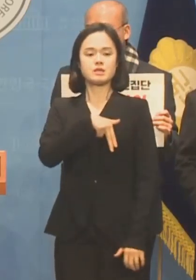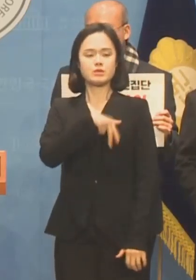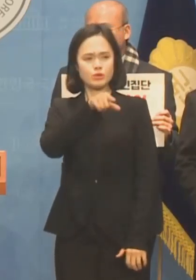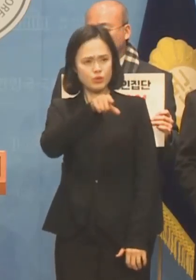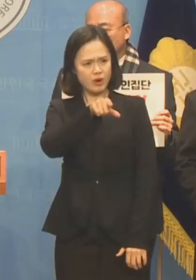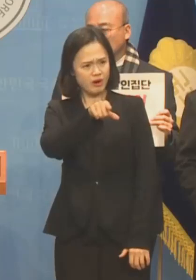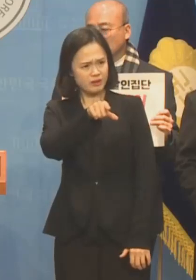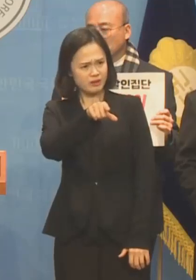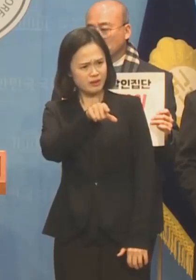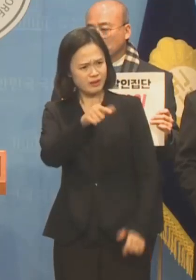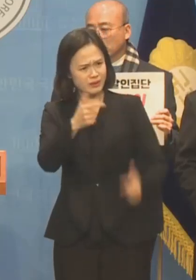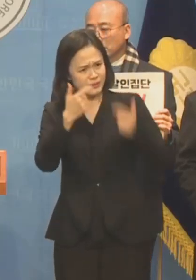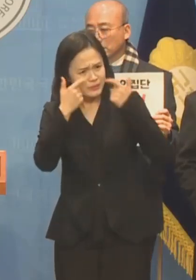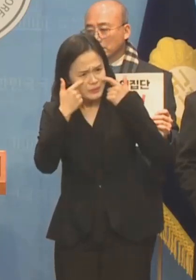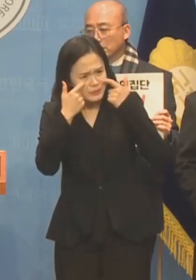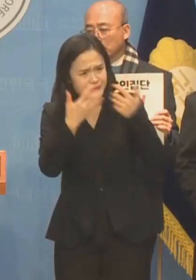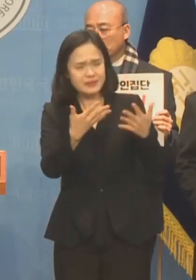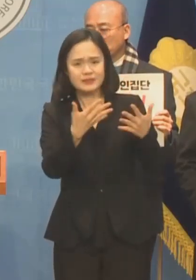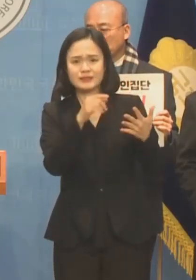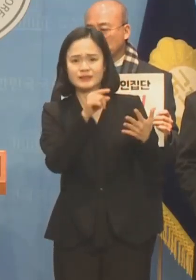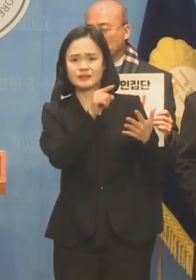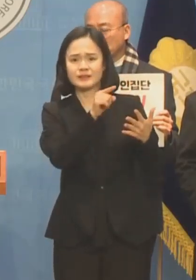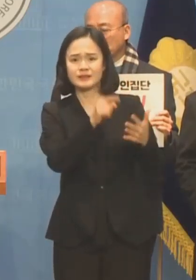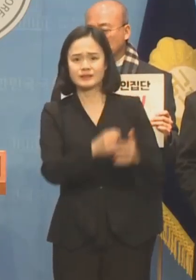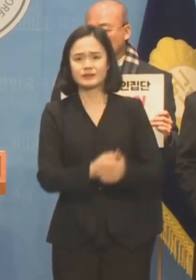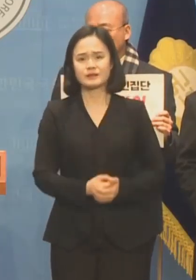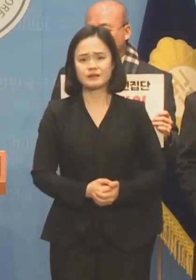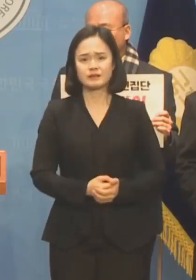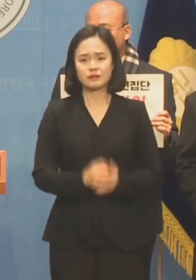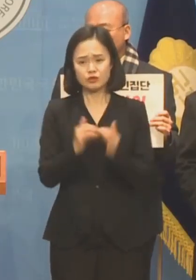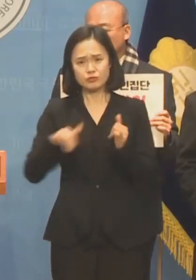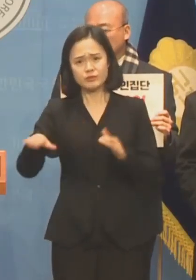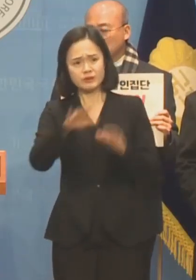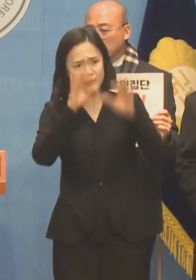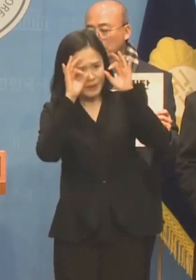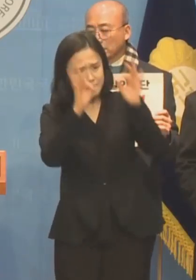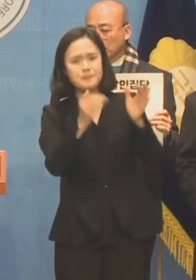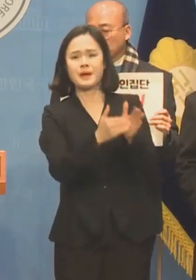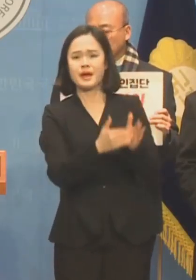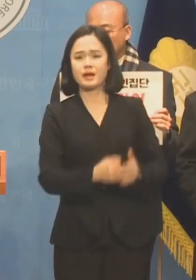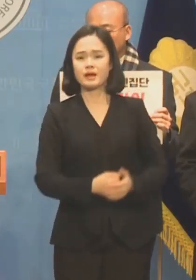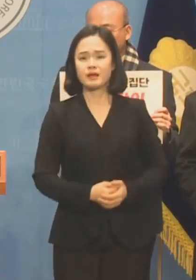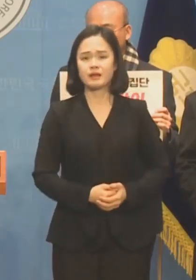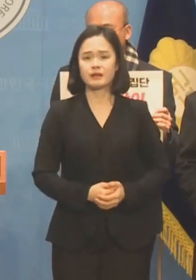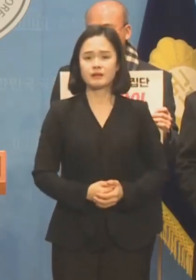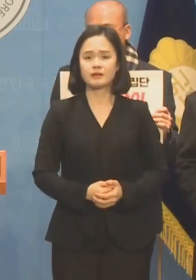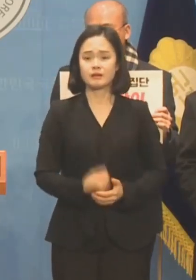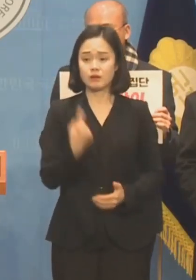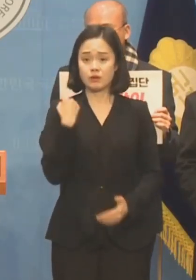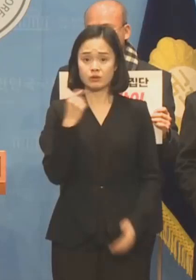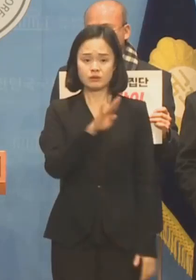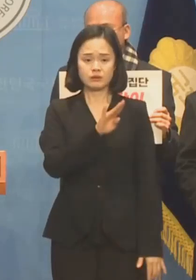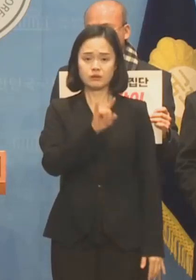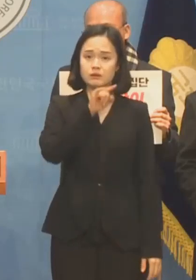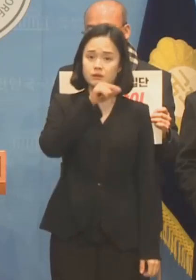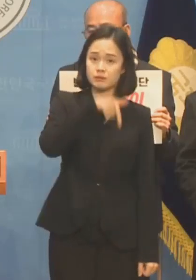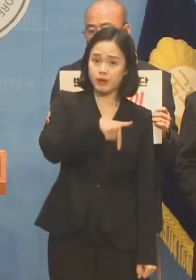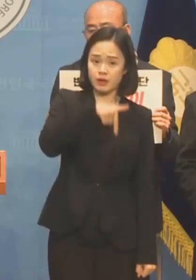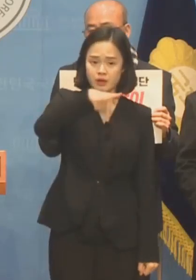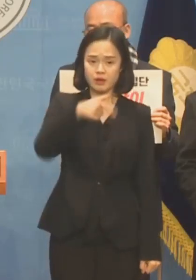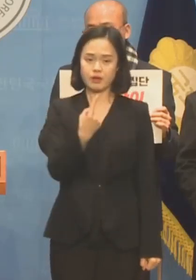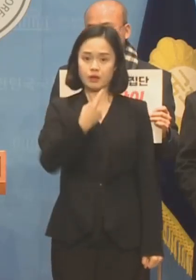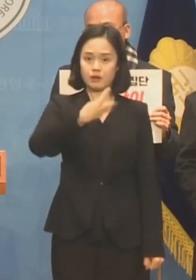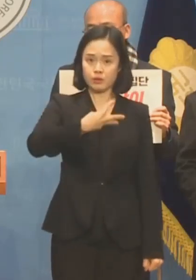우리 국민들에게 보여주었습니다. 그리고 확인시켜 주었습니다. 어제 그 백골단 하얀